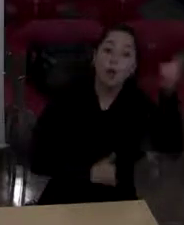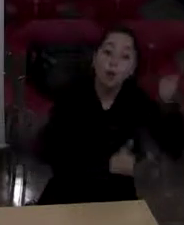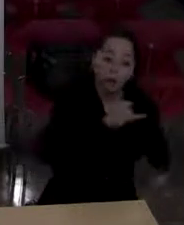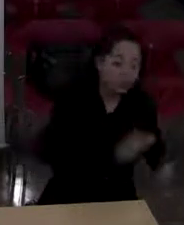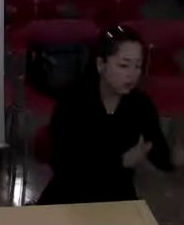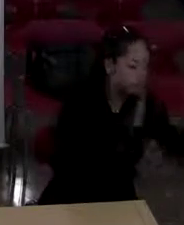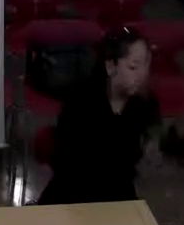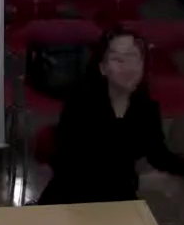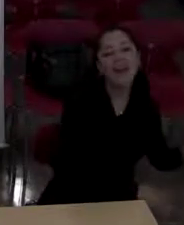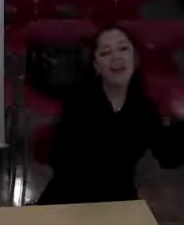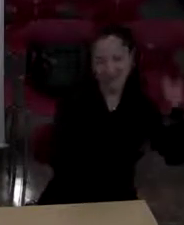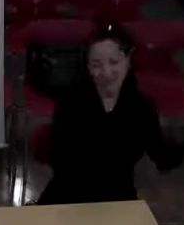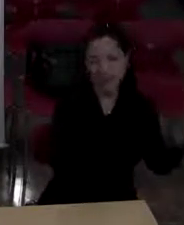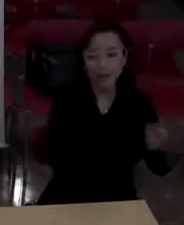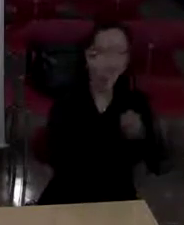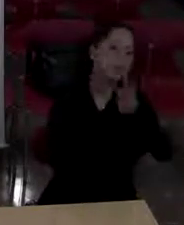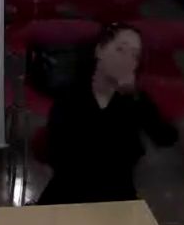de 3 a 6 años.